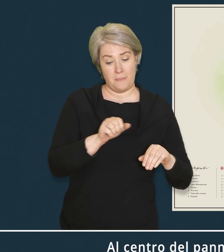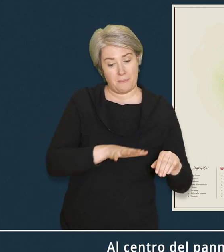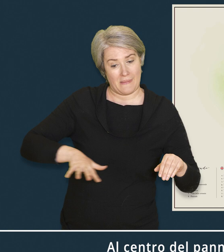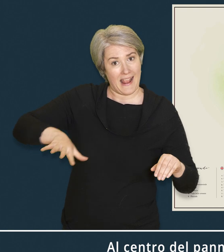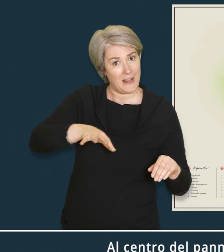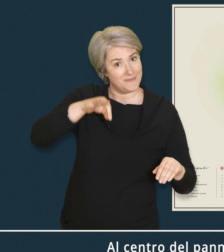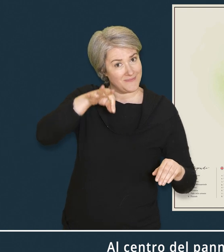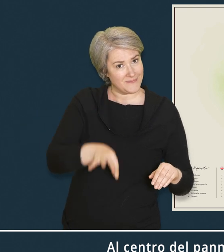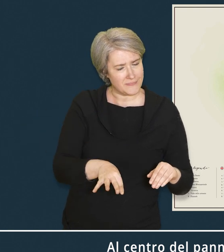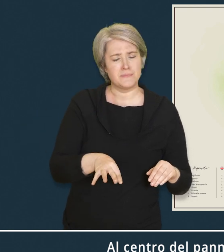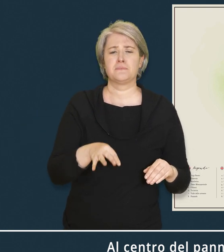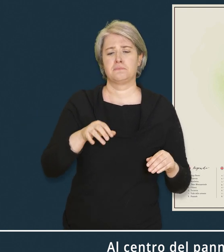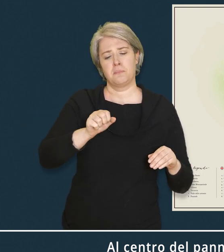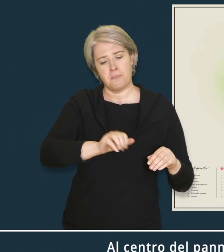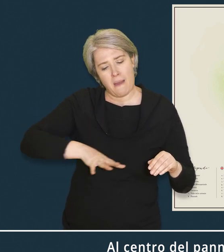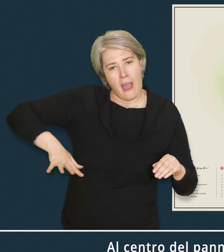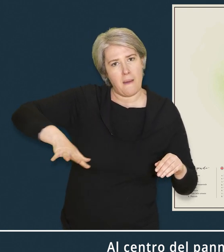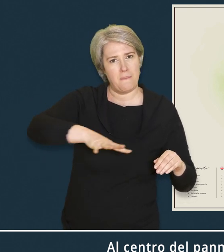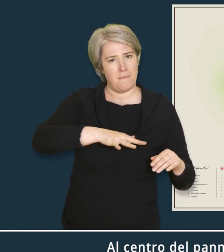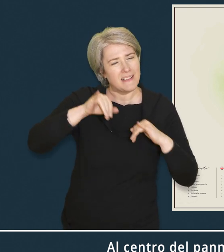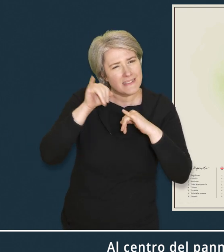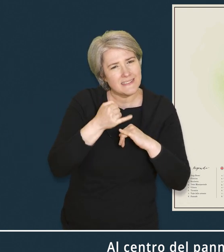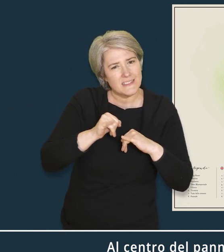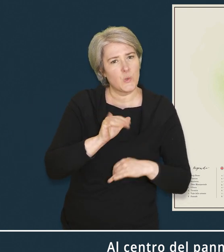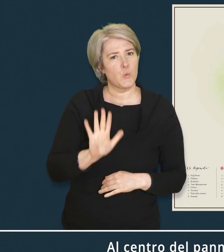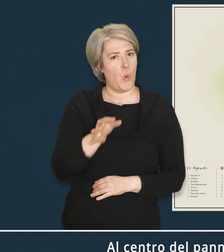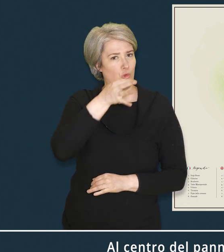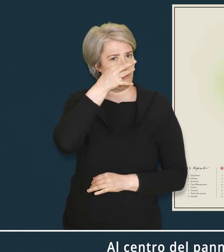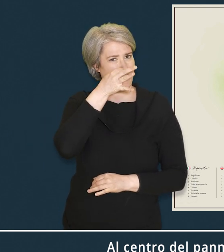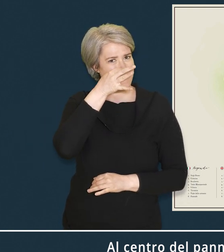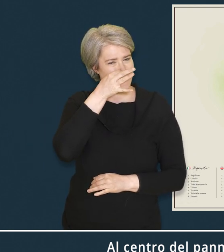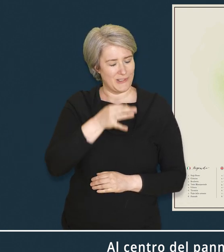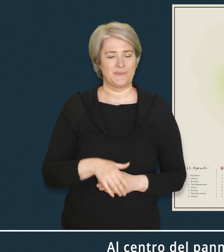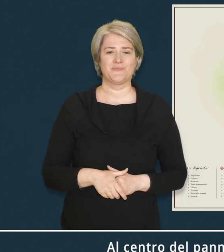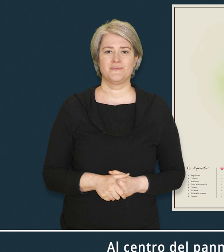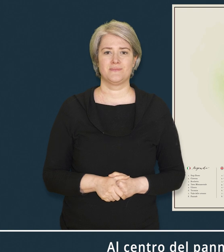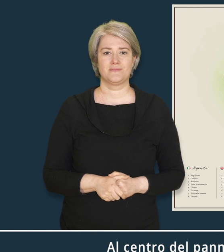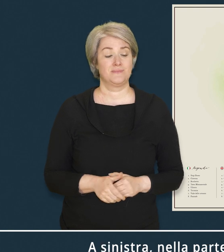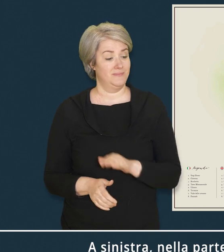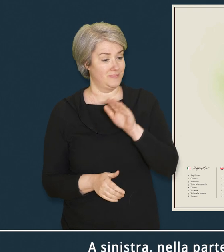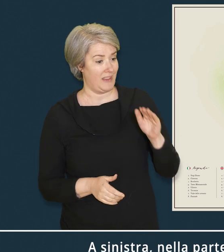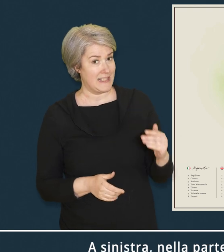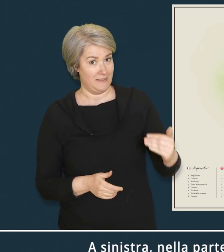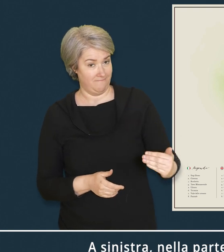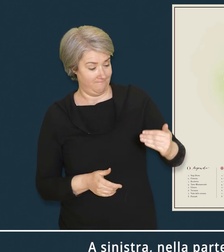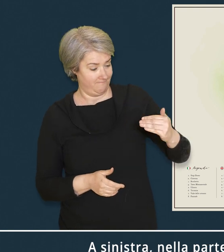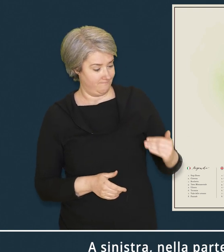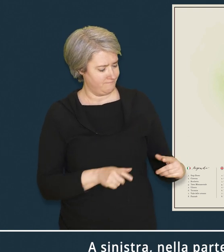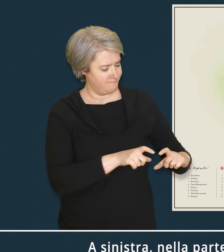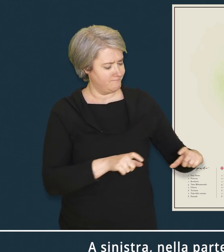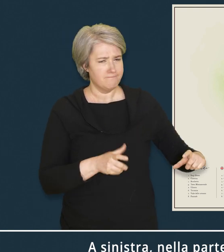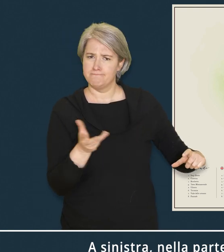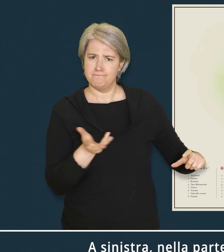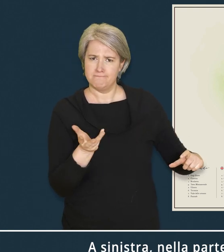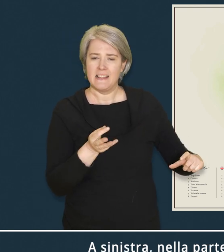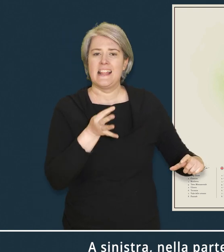Al centro del pannello è rappresentata la mappa dettagliata del giardino. A sinistra, nella